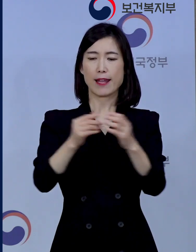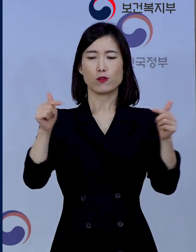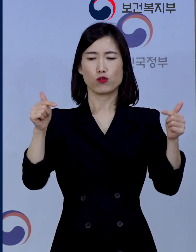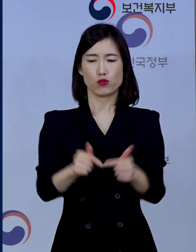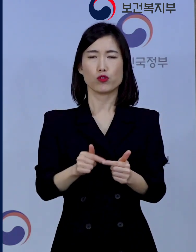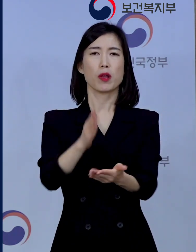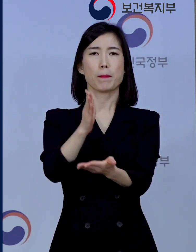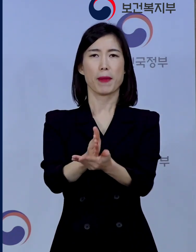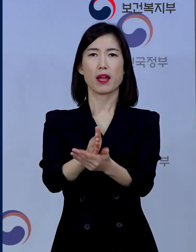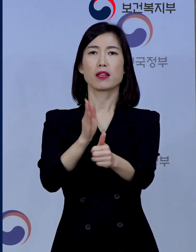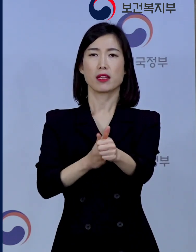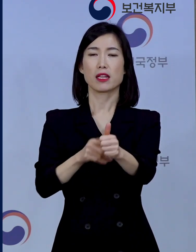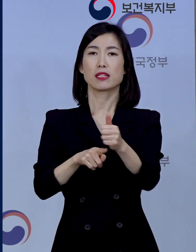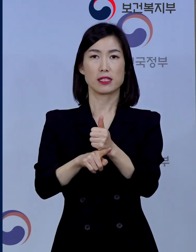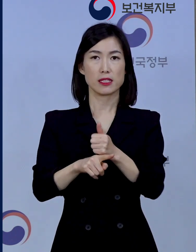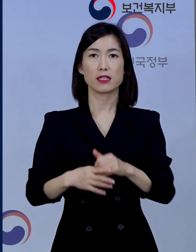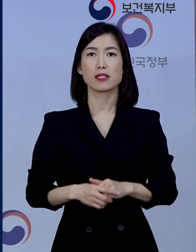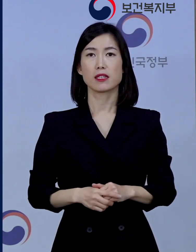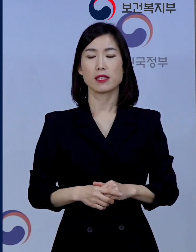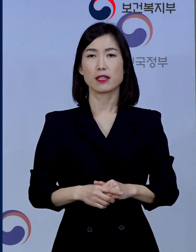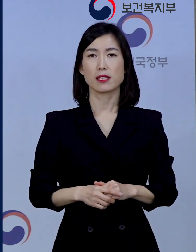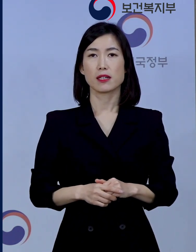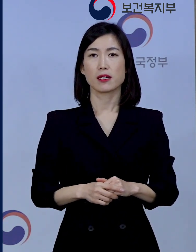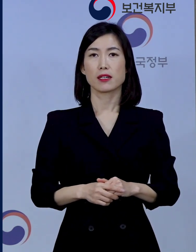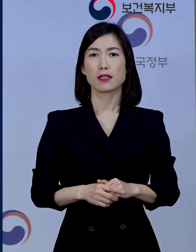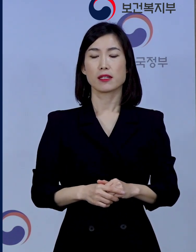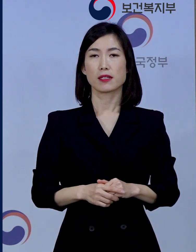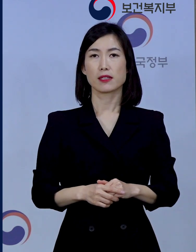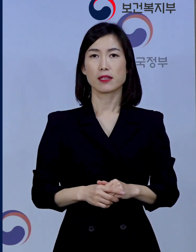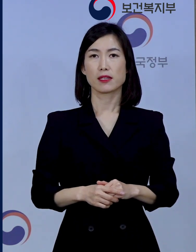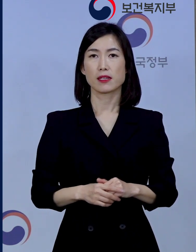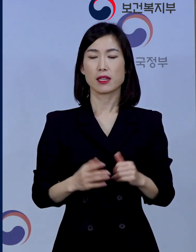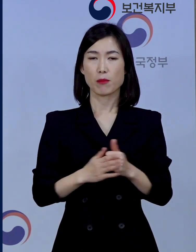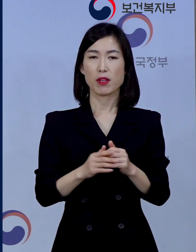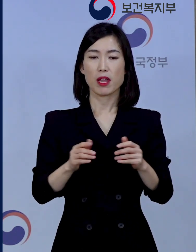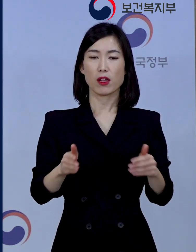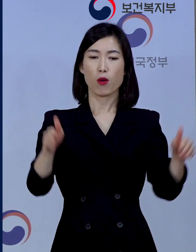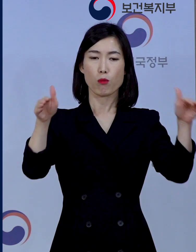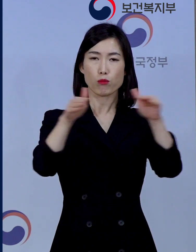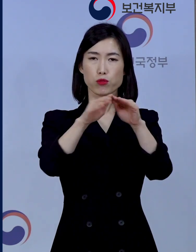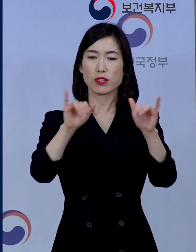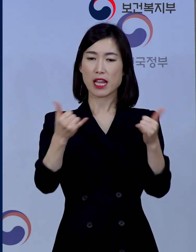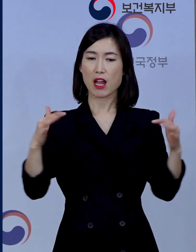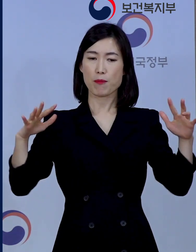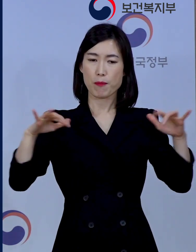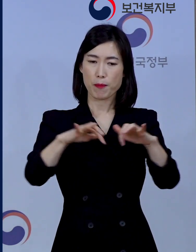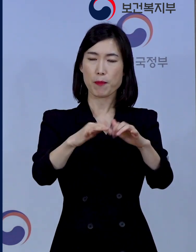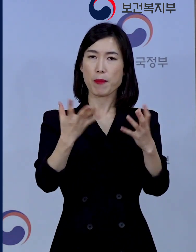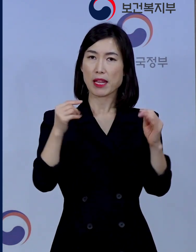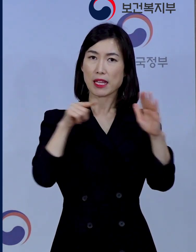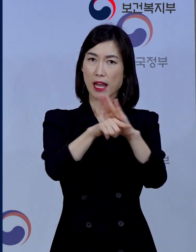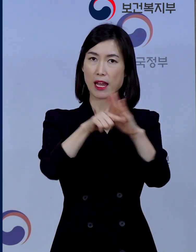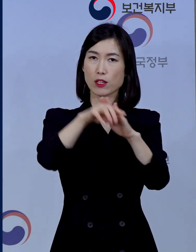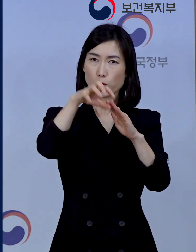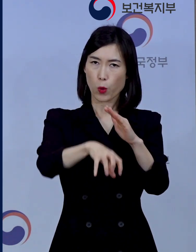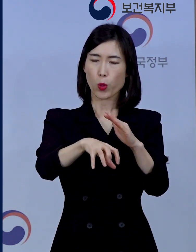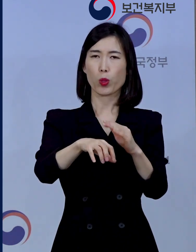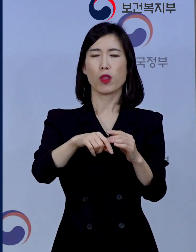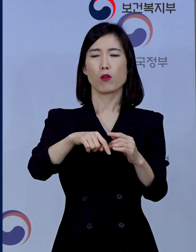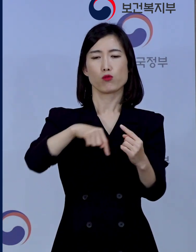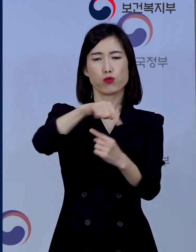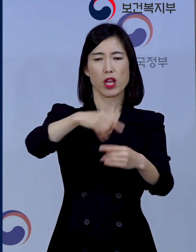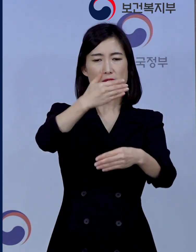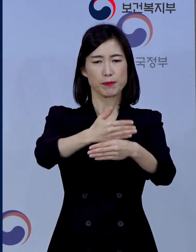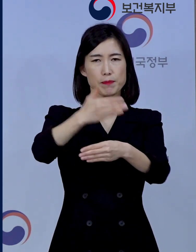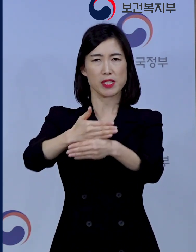최소화해달라는 의미입니다. 이를 위해 필수성이 떨어지는 다중이용시설에 대한 집합금지나 운영